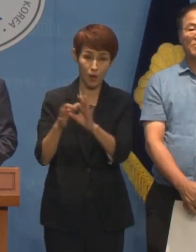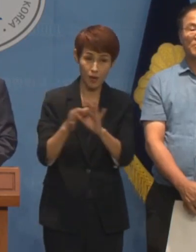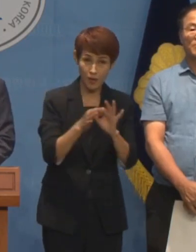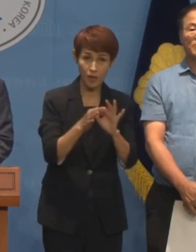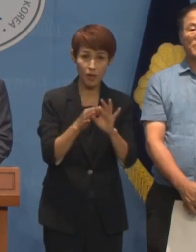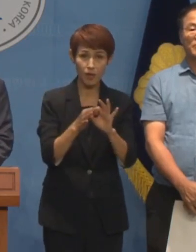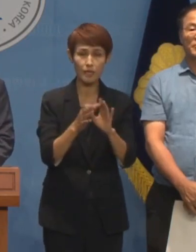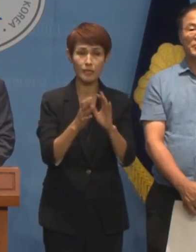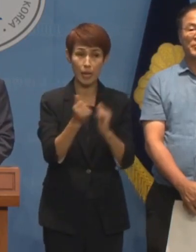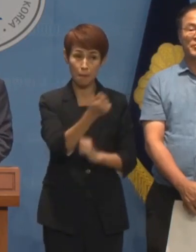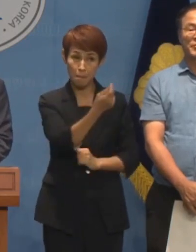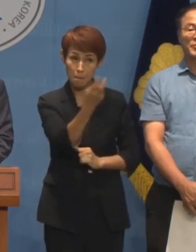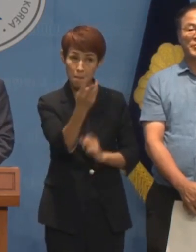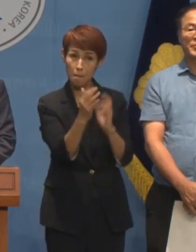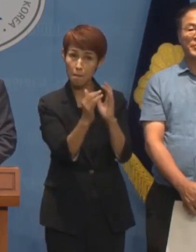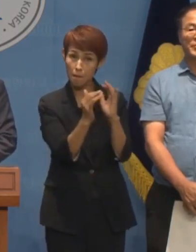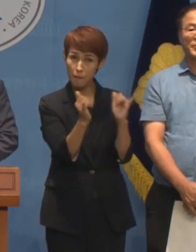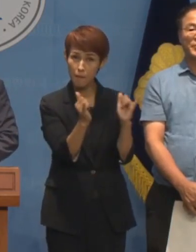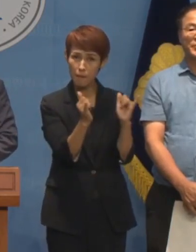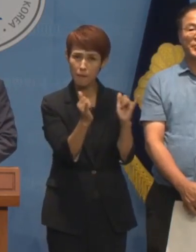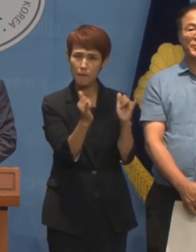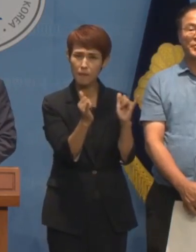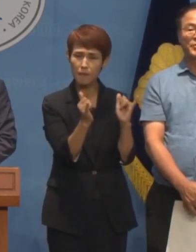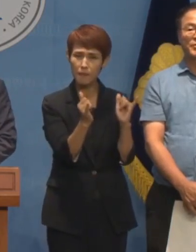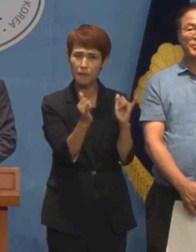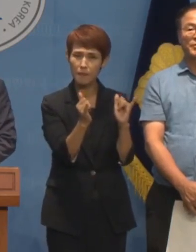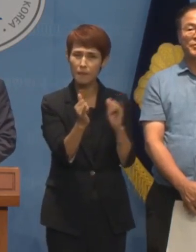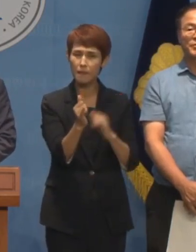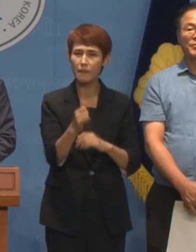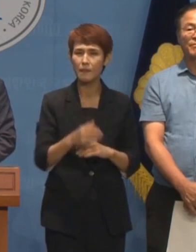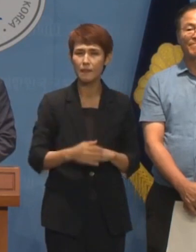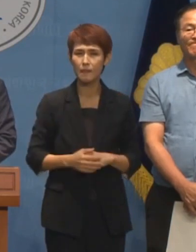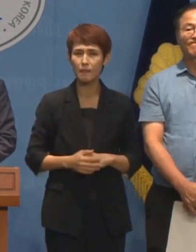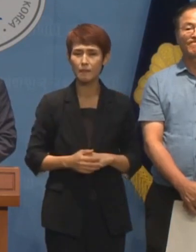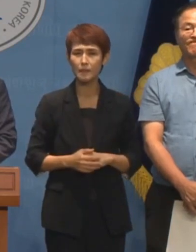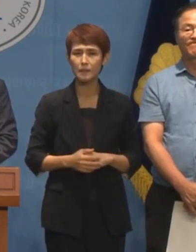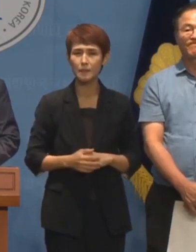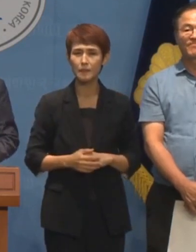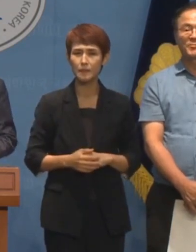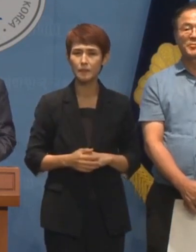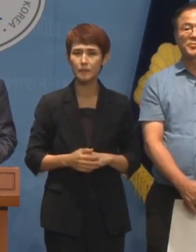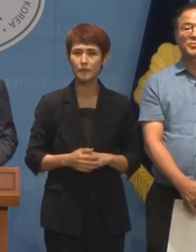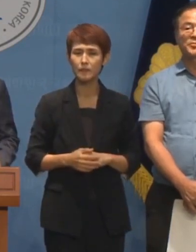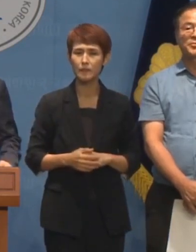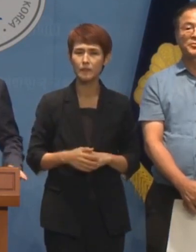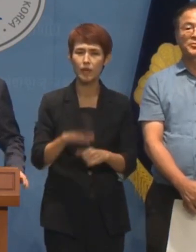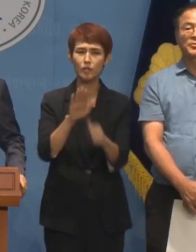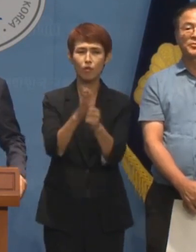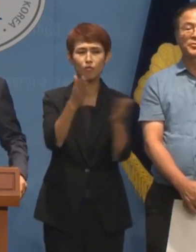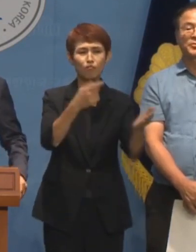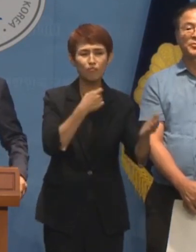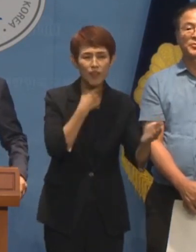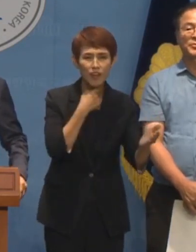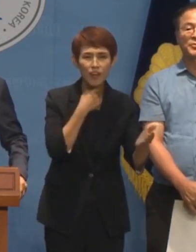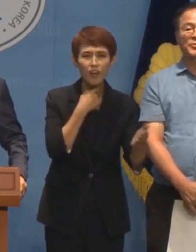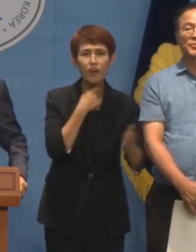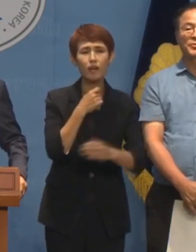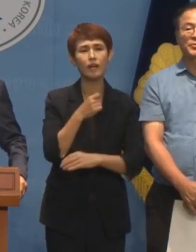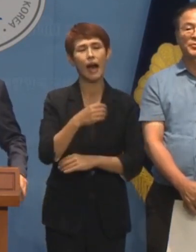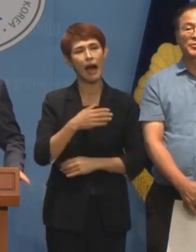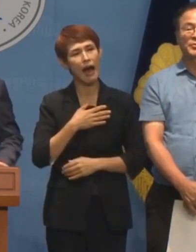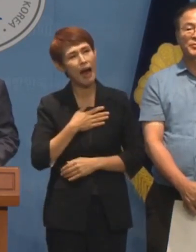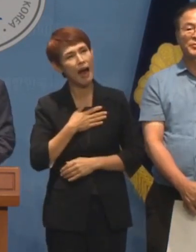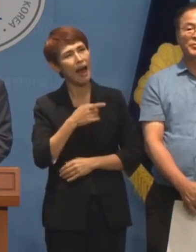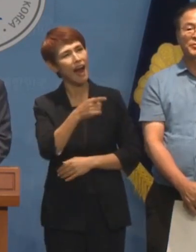이 인물들이 즉흥적으로 지나가다가 지원하고 싶어서 연설을 했던